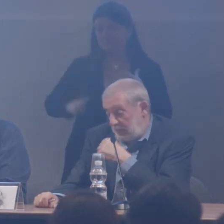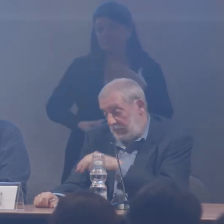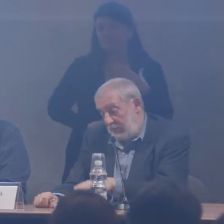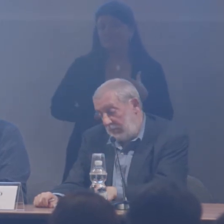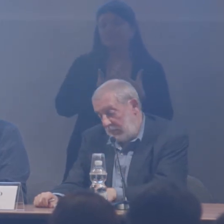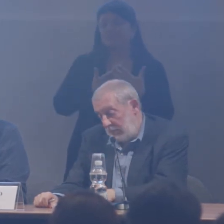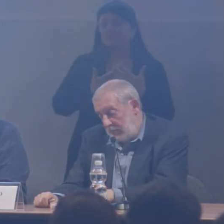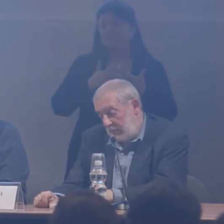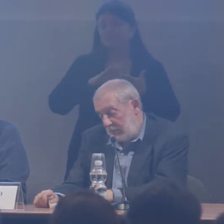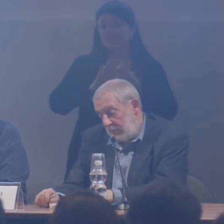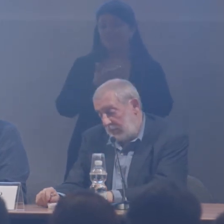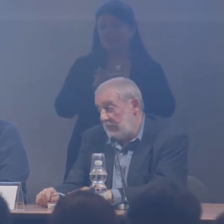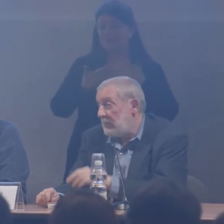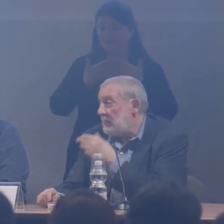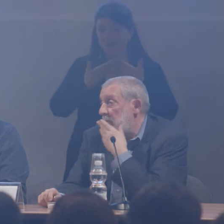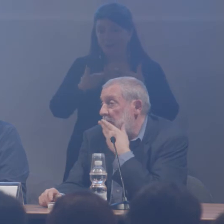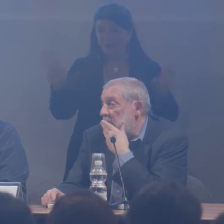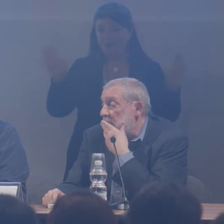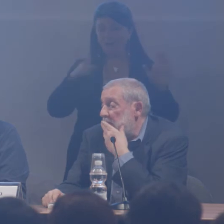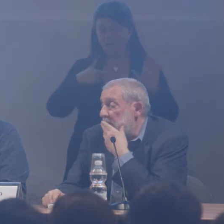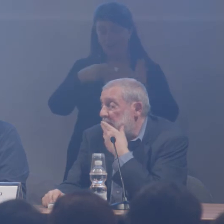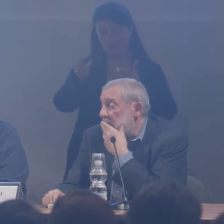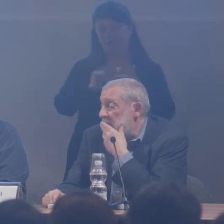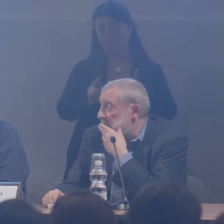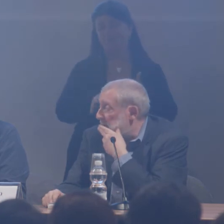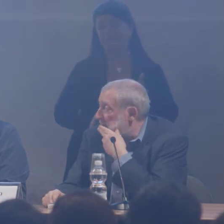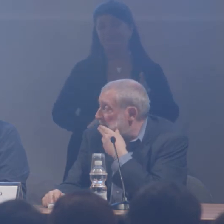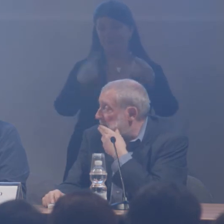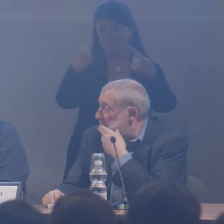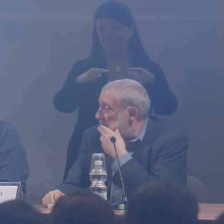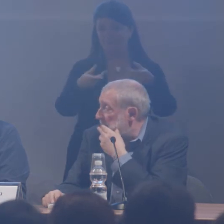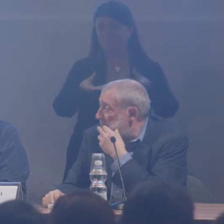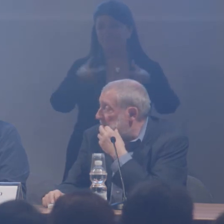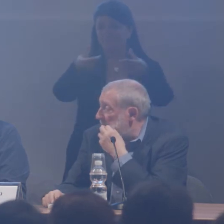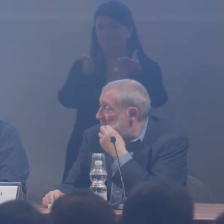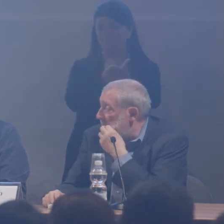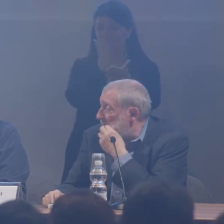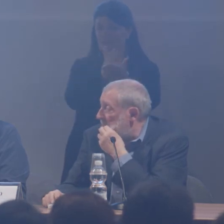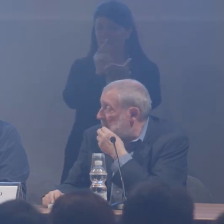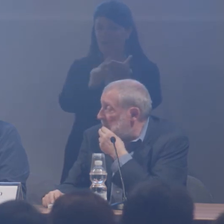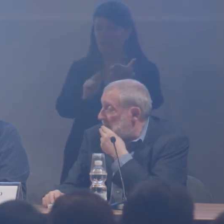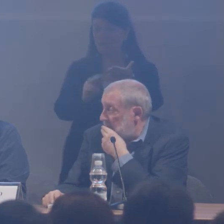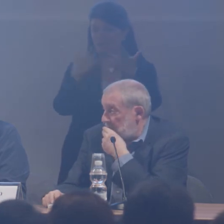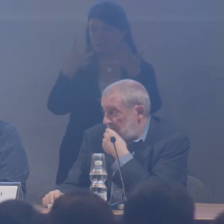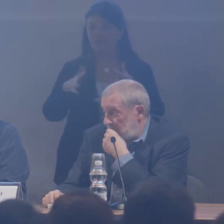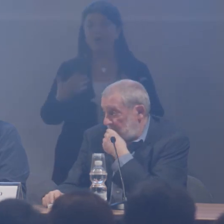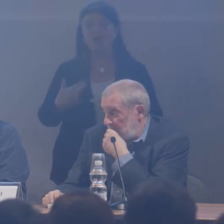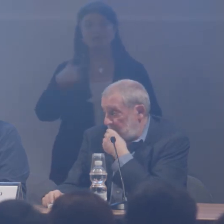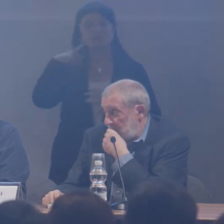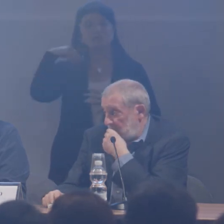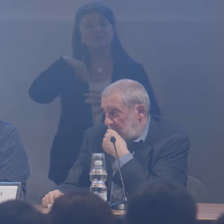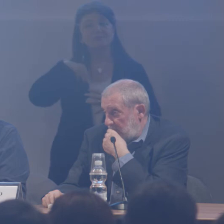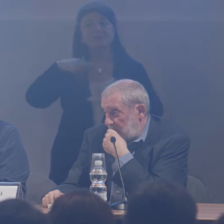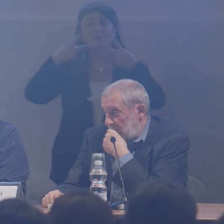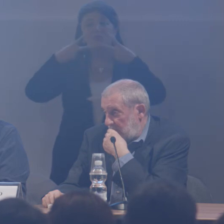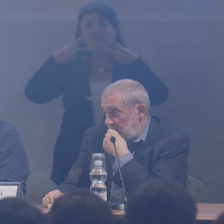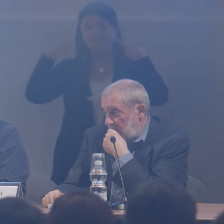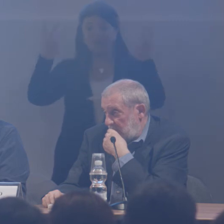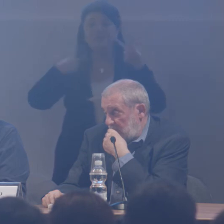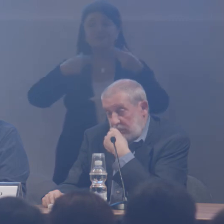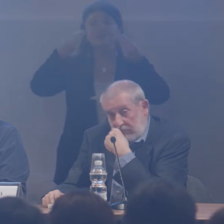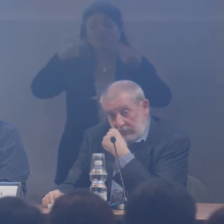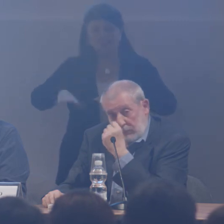libro e oggi devo dire che sono veramente felice di averlo fatto,